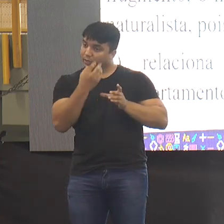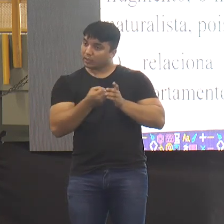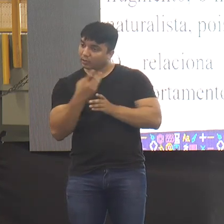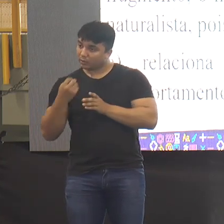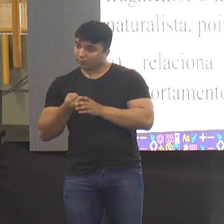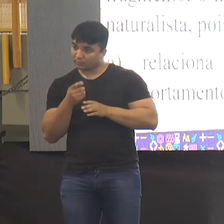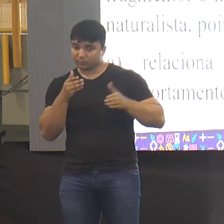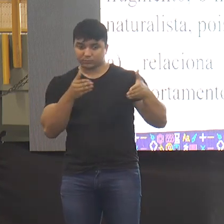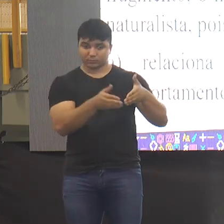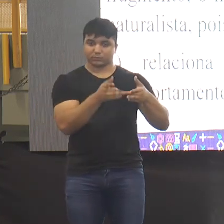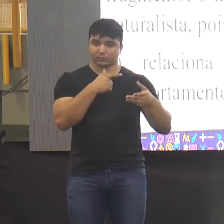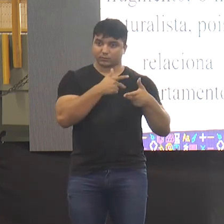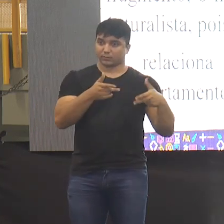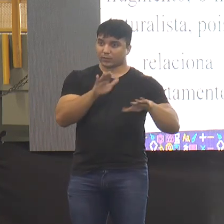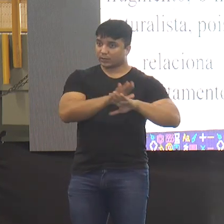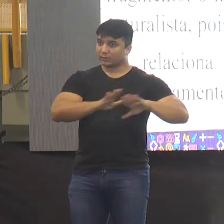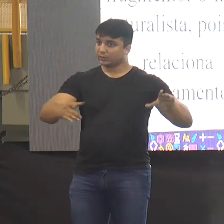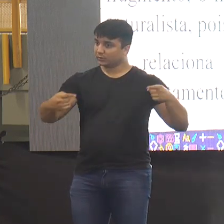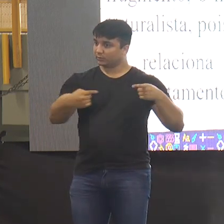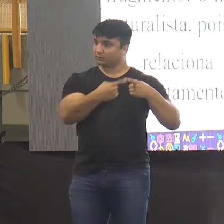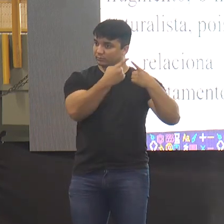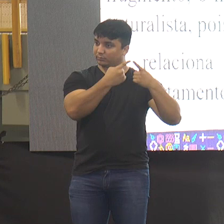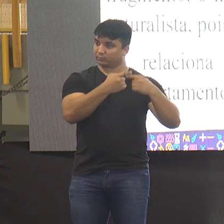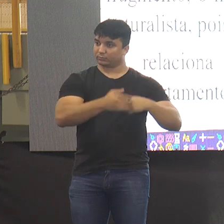que revelam a burguesia como ela é.